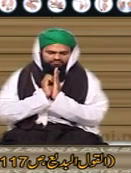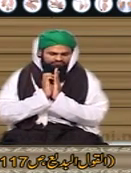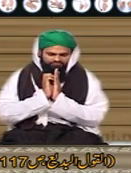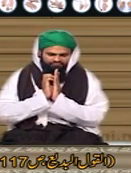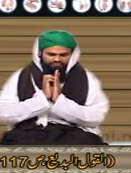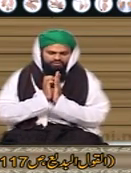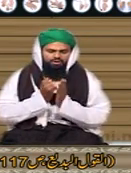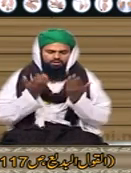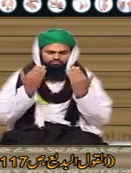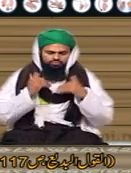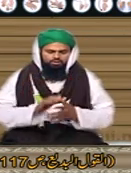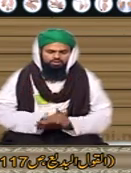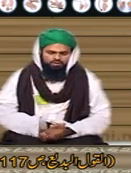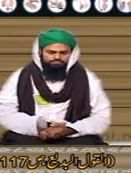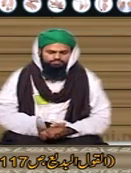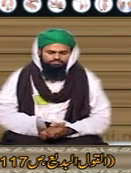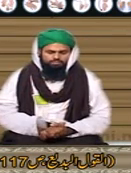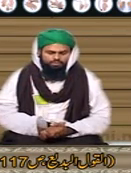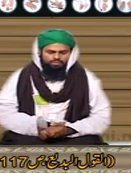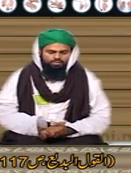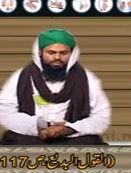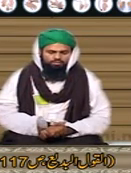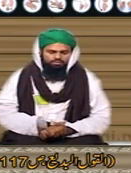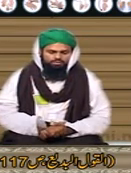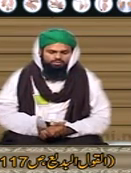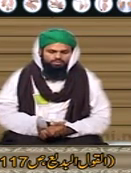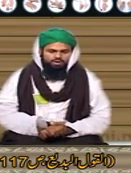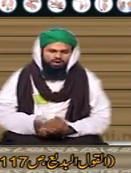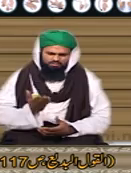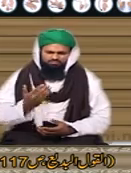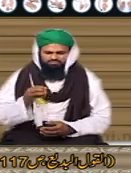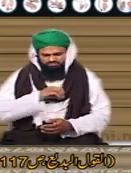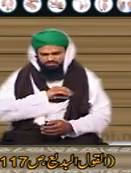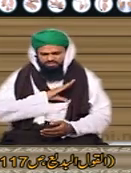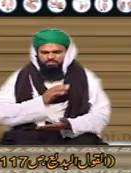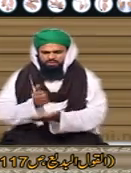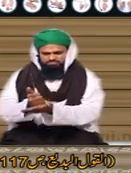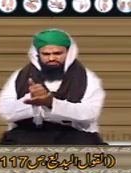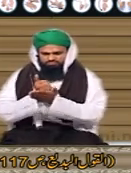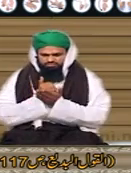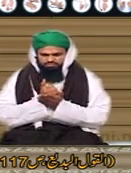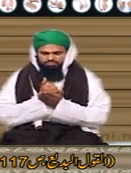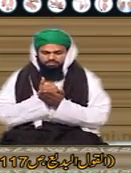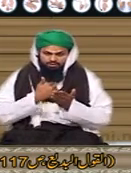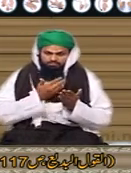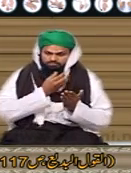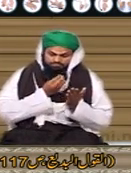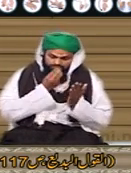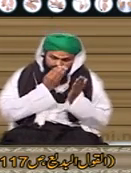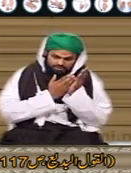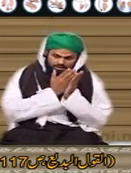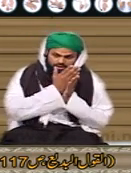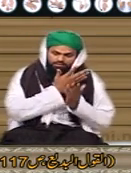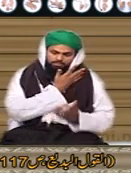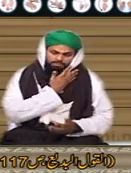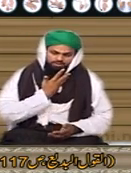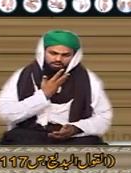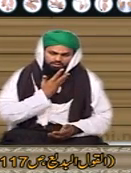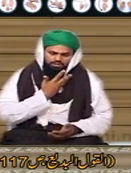کیا کہ مجھے بھی کوئی ایسا عمل بتا دیں کہ میں جنتی ہو جاؤں۔ تو حضرت